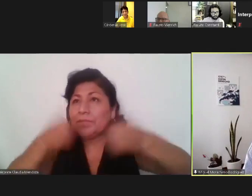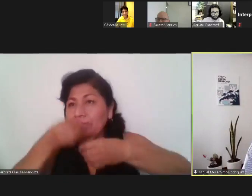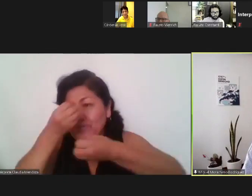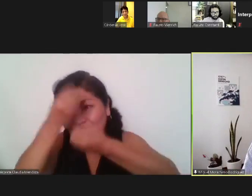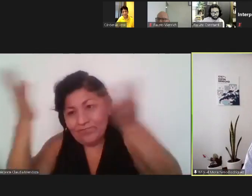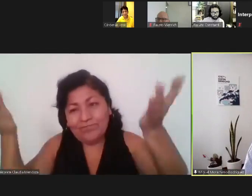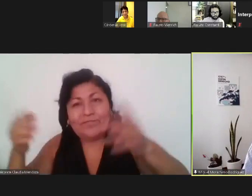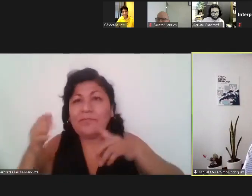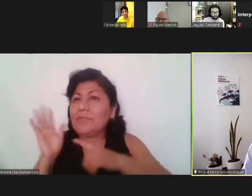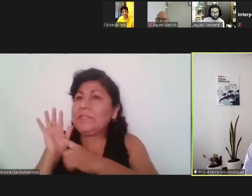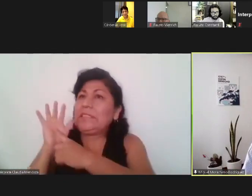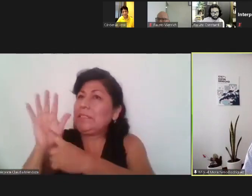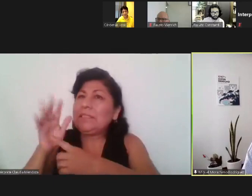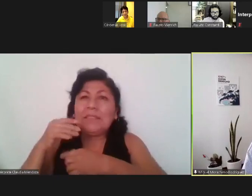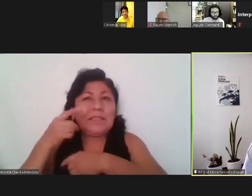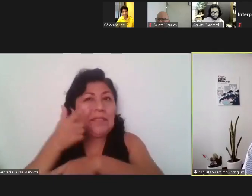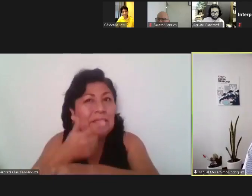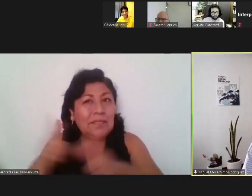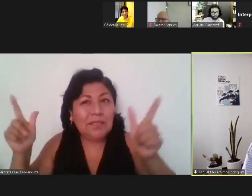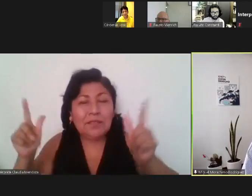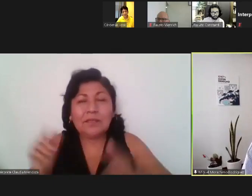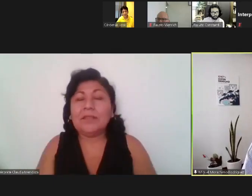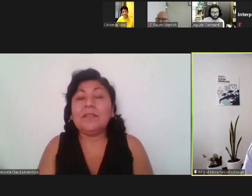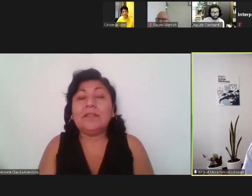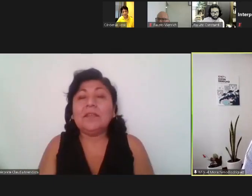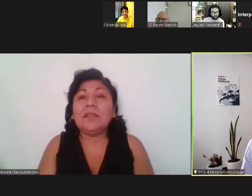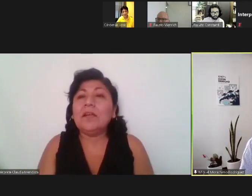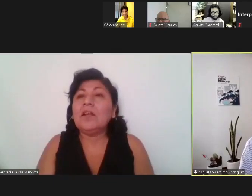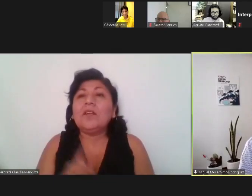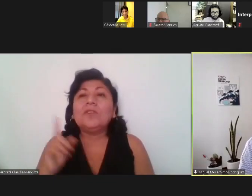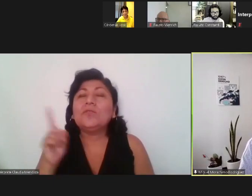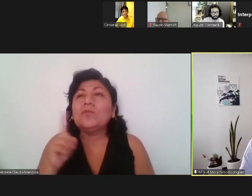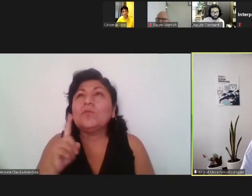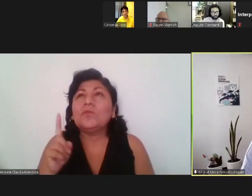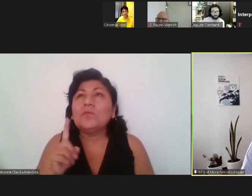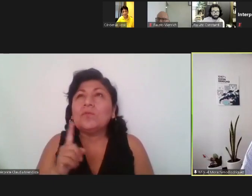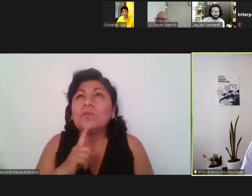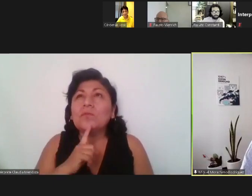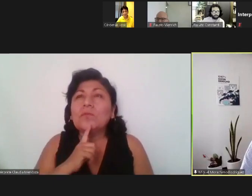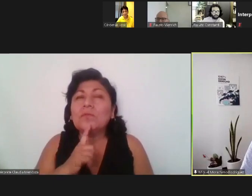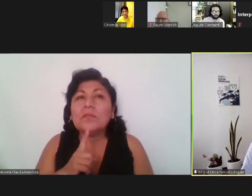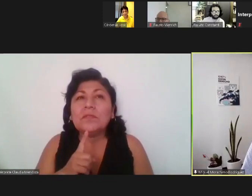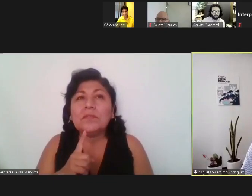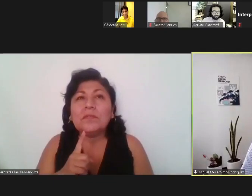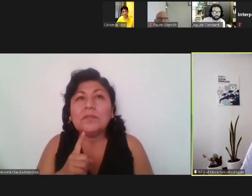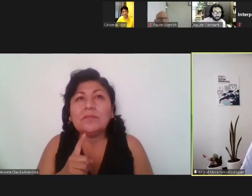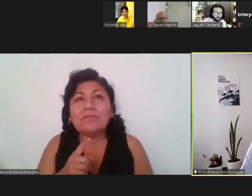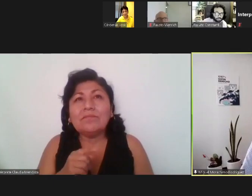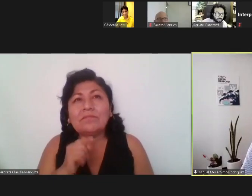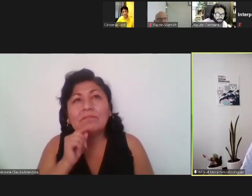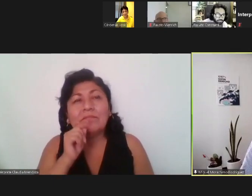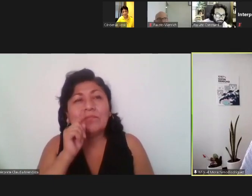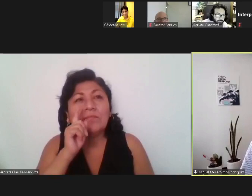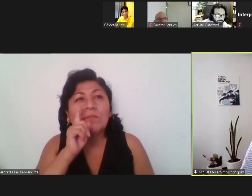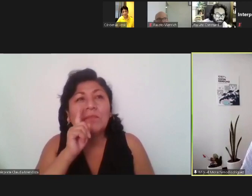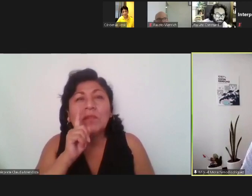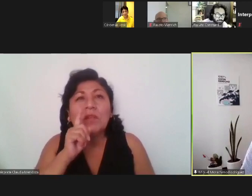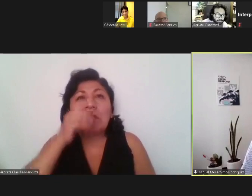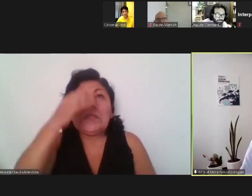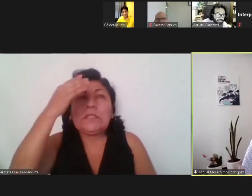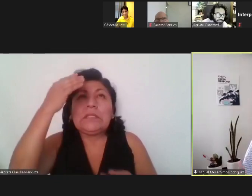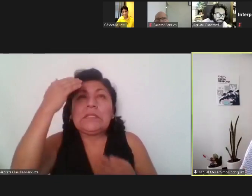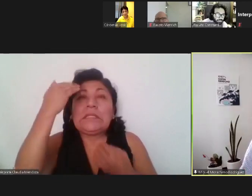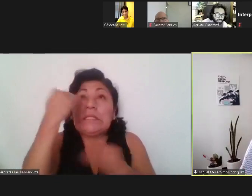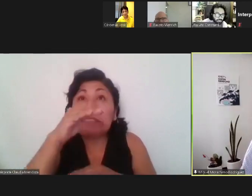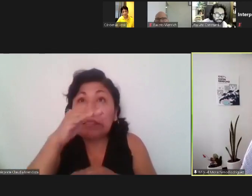Commons, que las licencias Creative Commons no plantean una alternativa a los derechos de autor, ni tampoco plantean negar los derechos de autor.